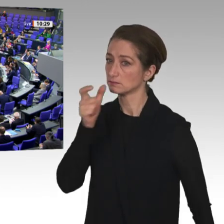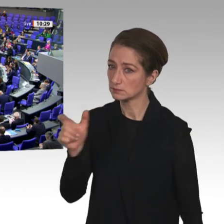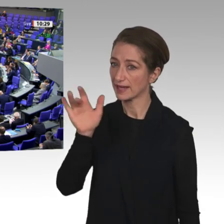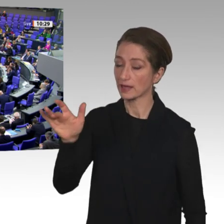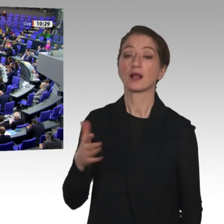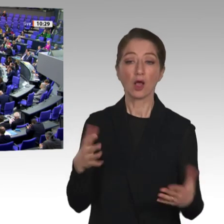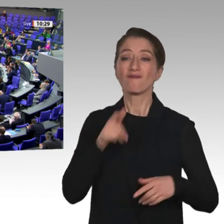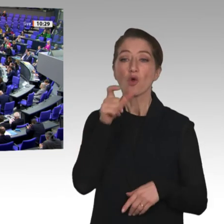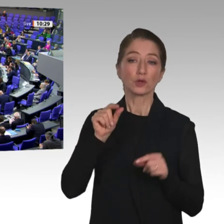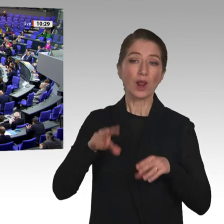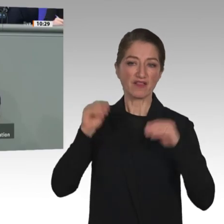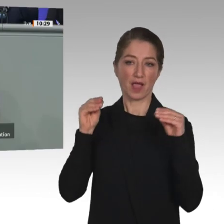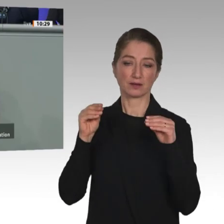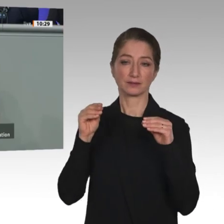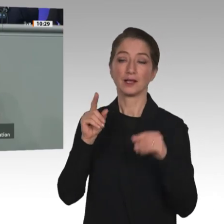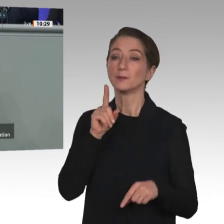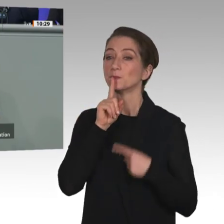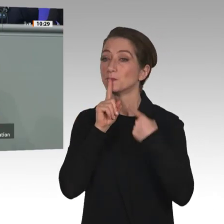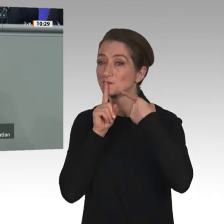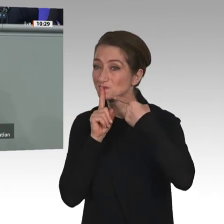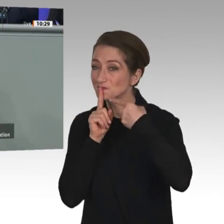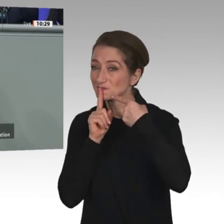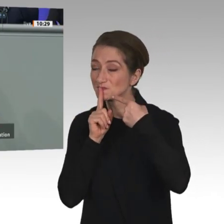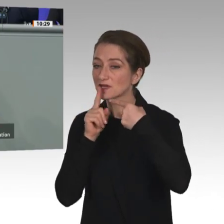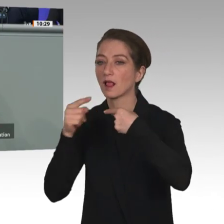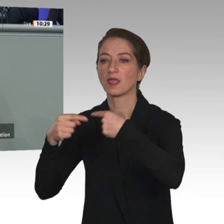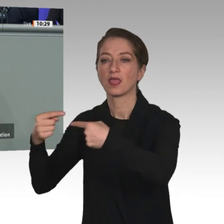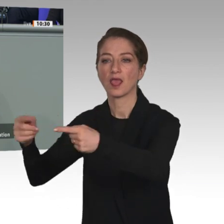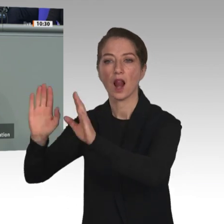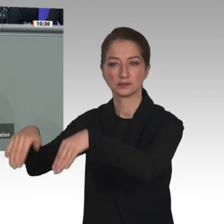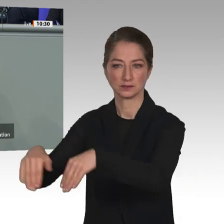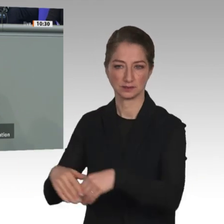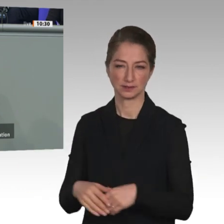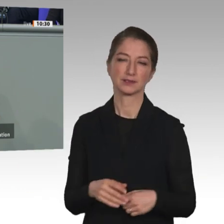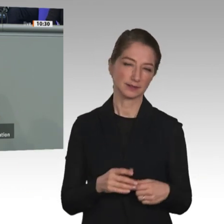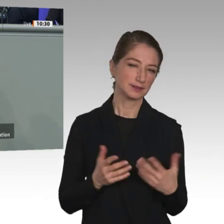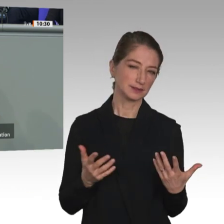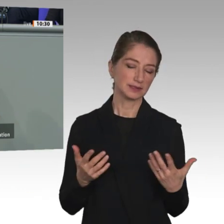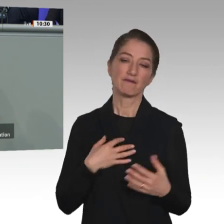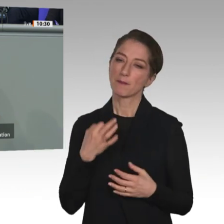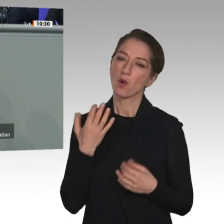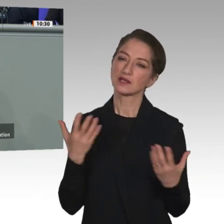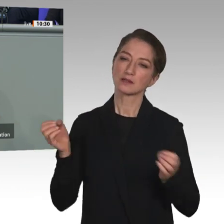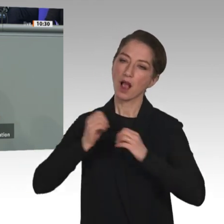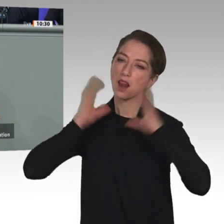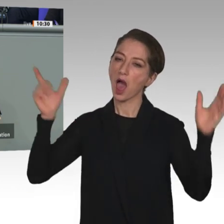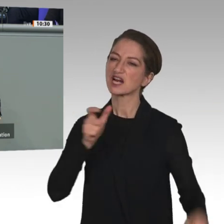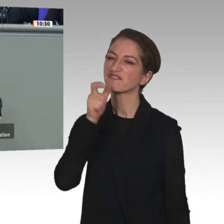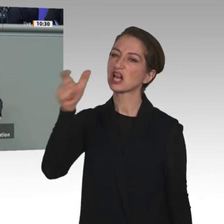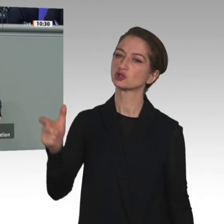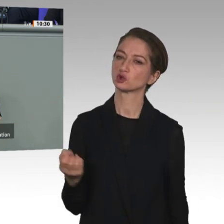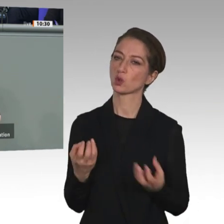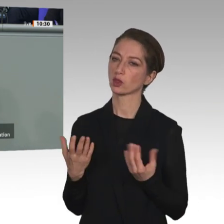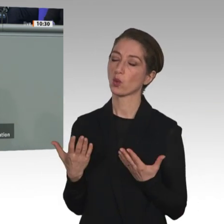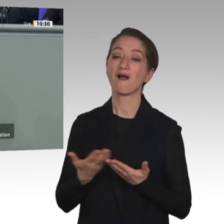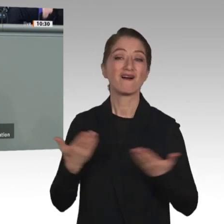es an, mit dem Schweigen nimmt es seinen Lauf. Wir brauchen eine Kultur des klaren Widerspruchs in der